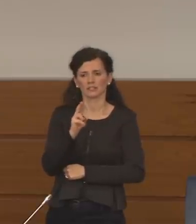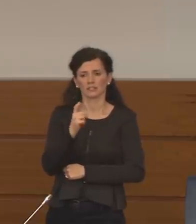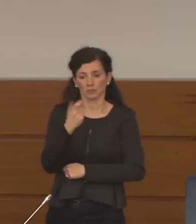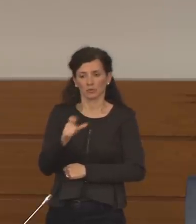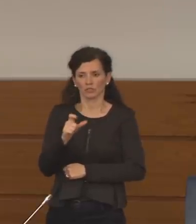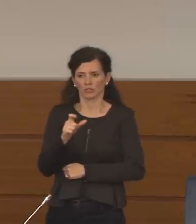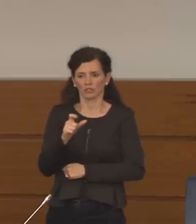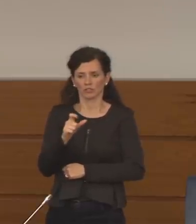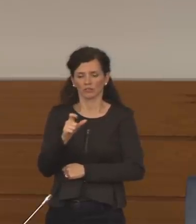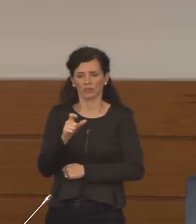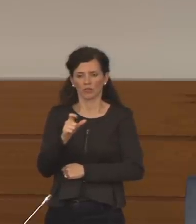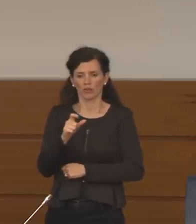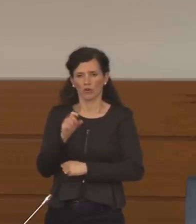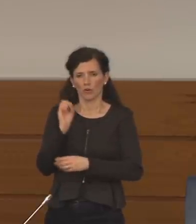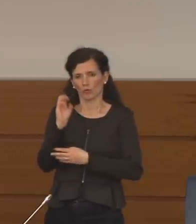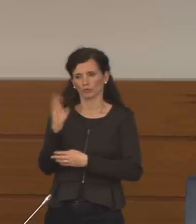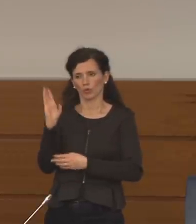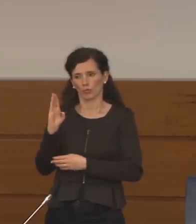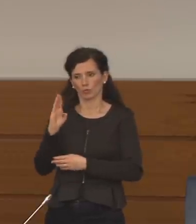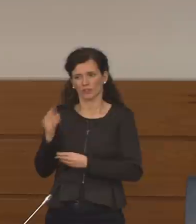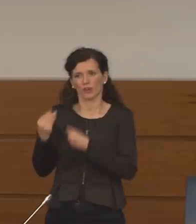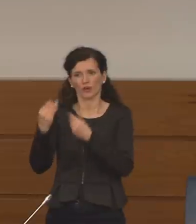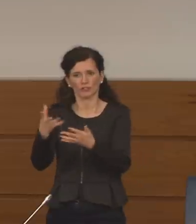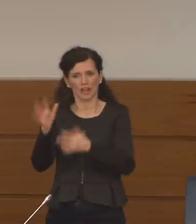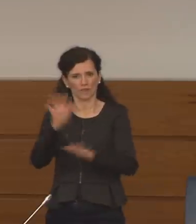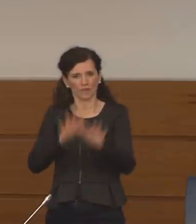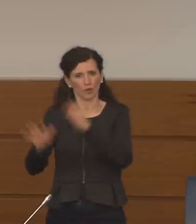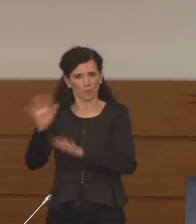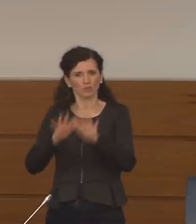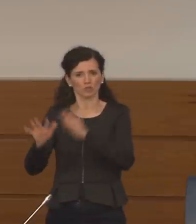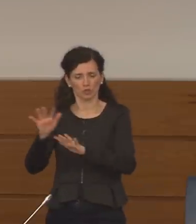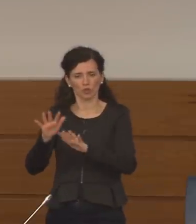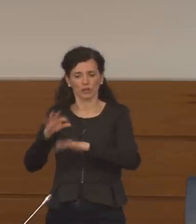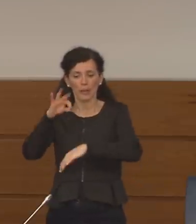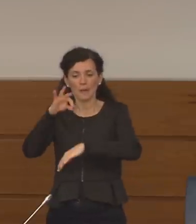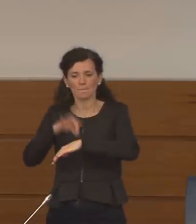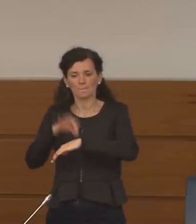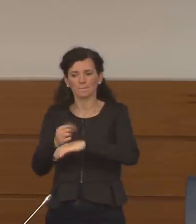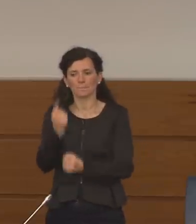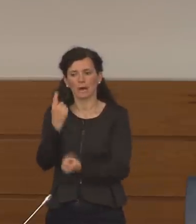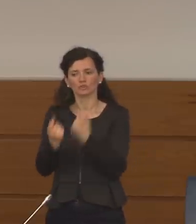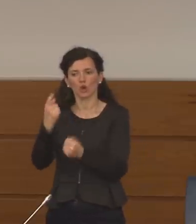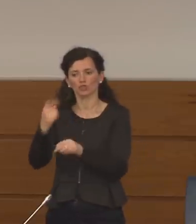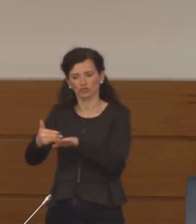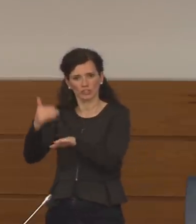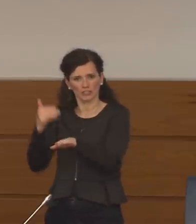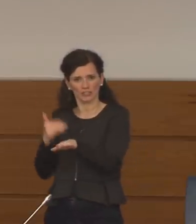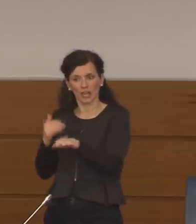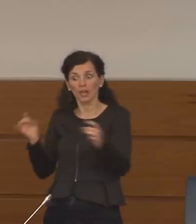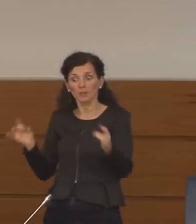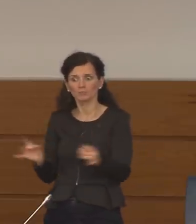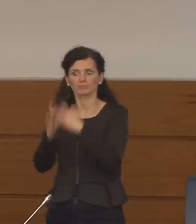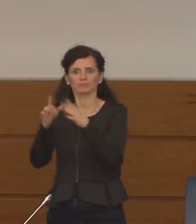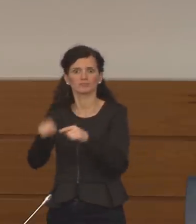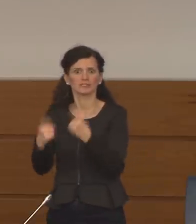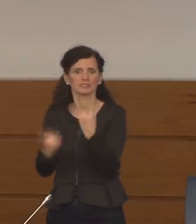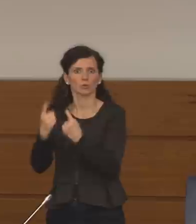il dato che vi fornirà il professor brusaferro su quelle che sono le patologie pregresse e concomitanti